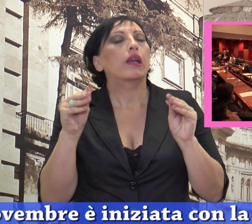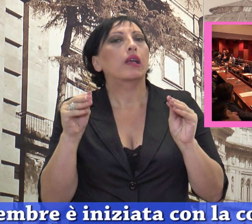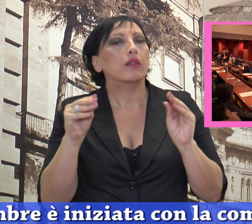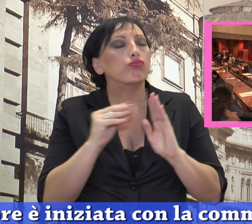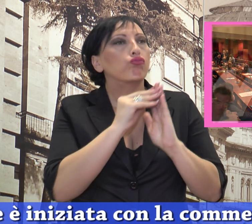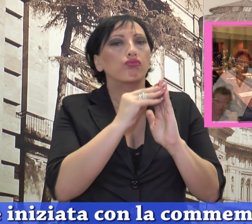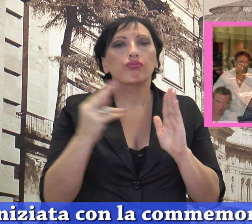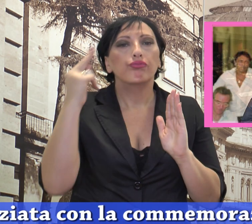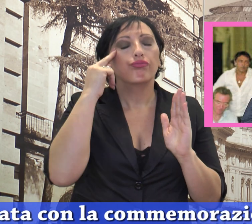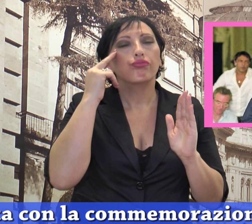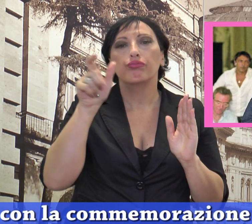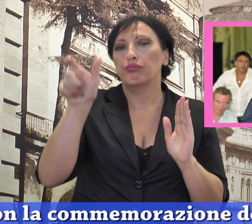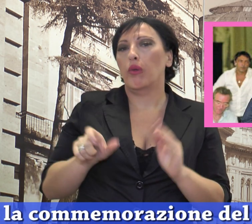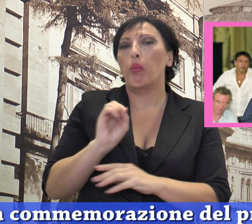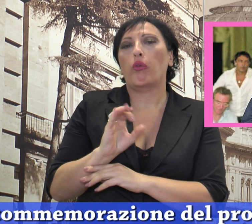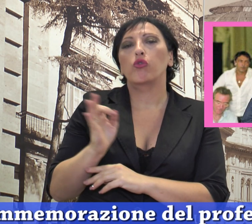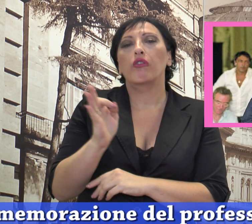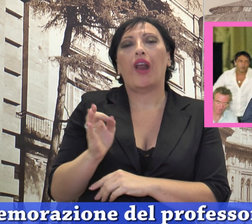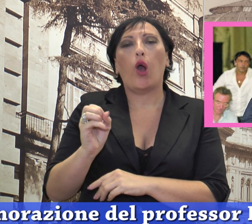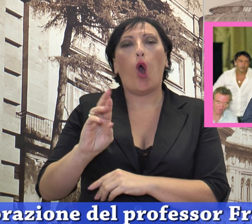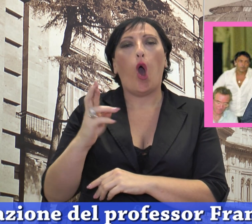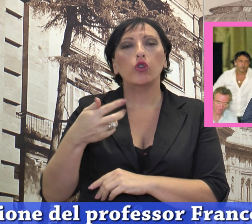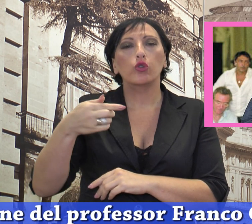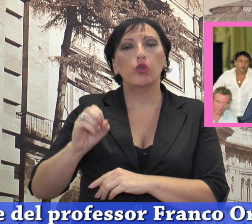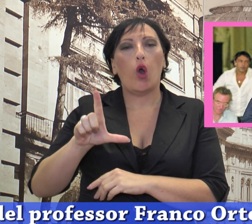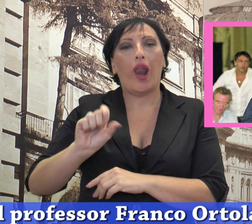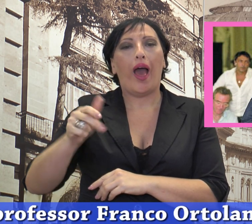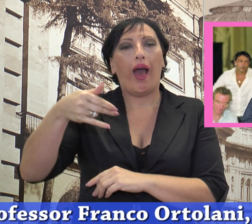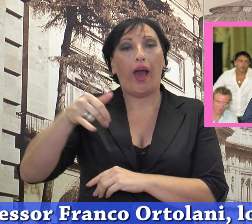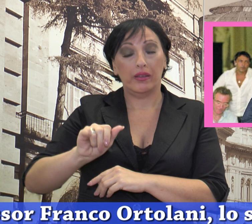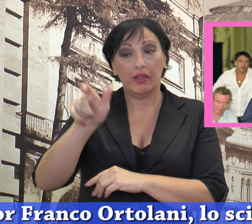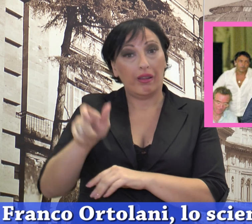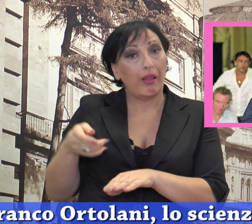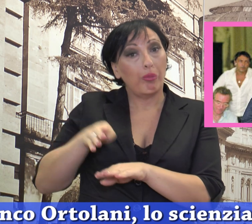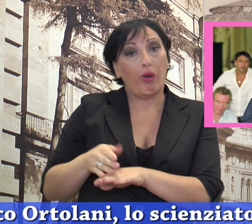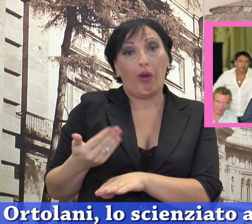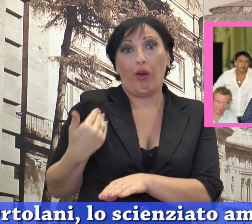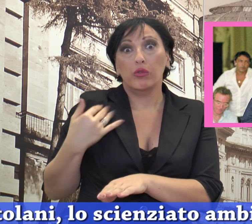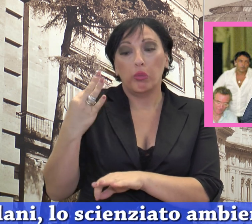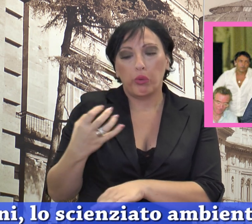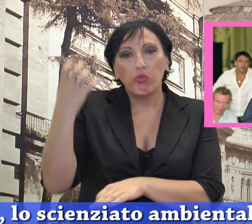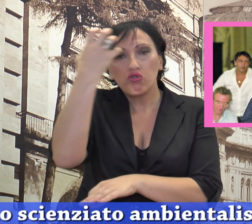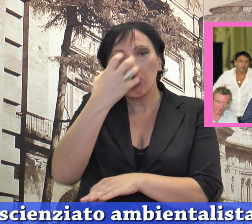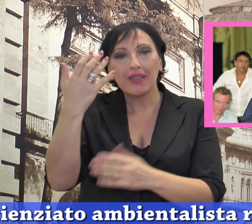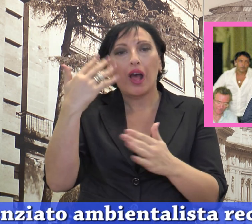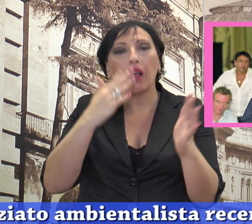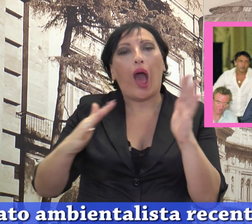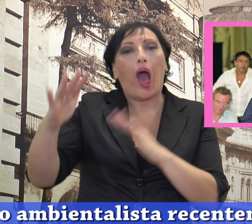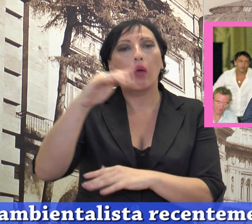commemorazione del professor Franco Ortolani, lo scienziato ambientalista recentemente scomparso,